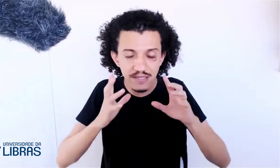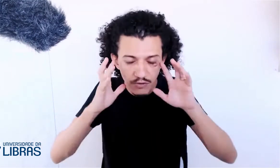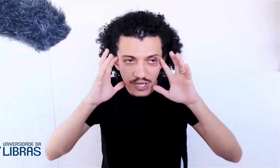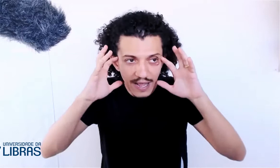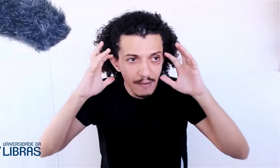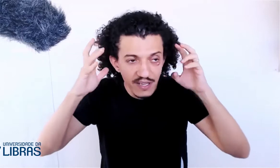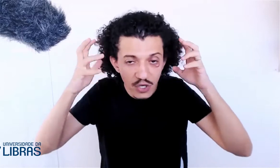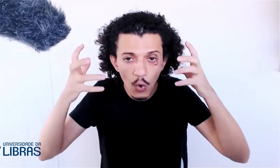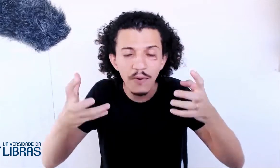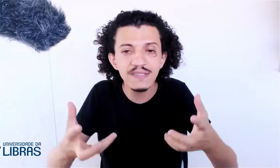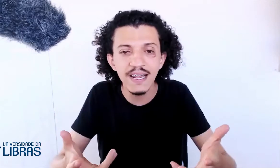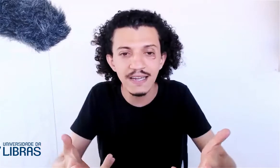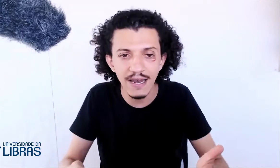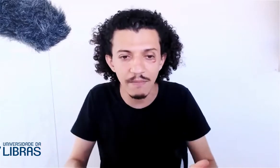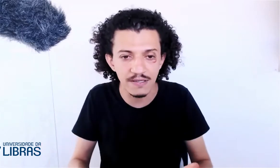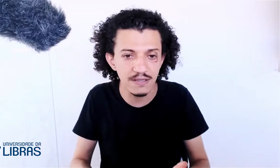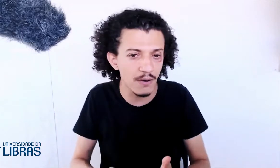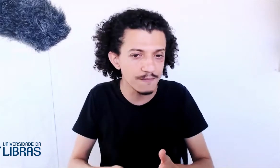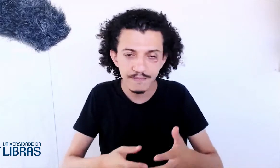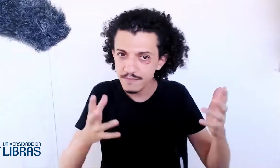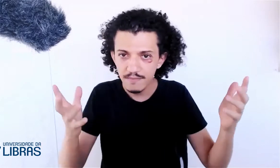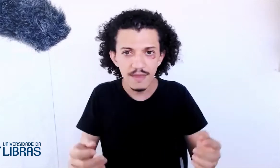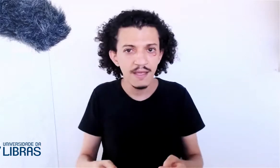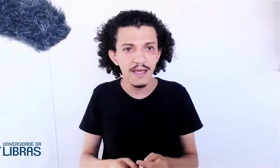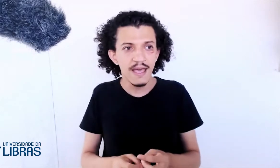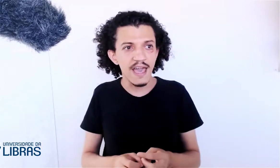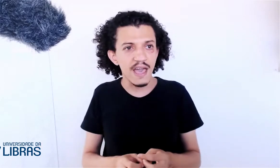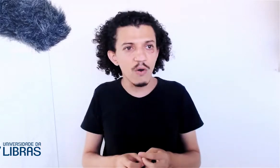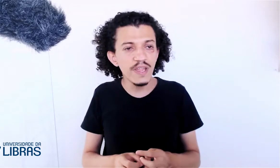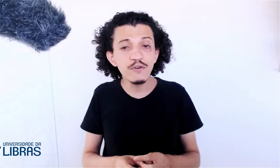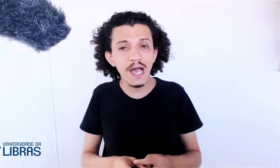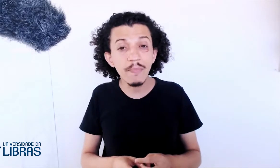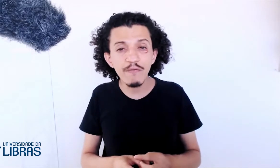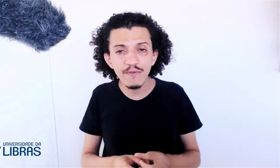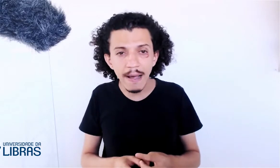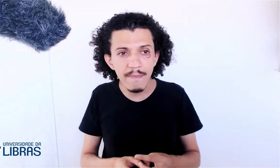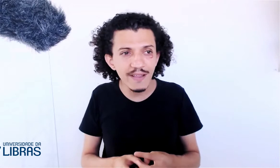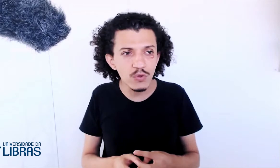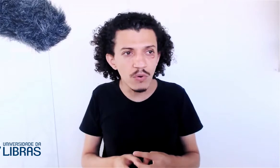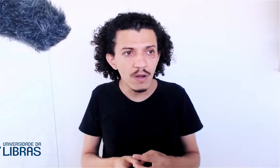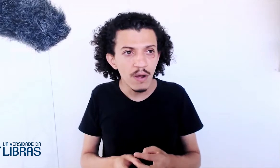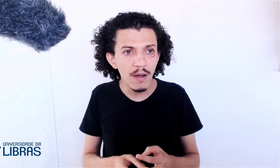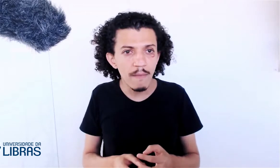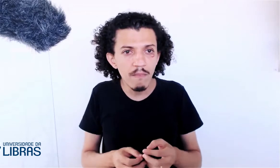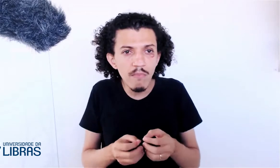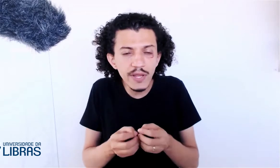pensando diretamente em como que seria na Libras. Então, é um nível de aprofundamento